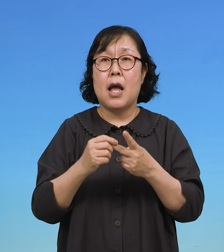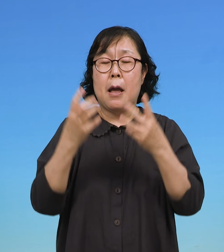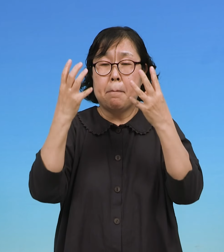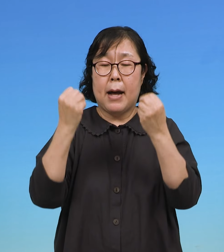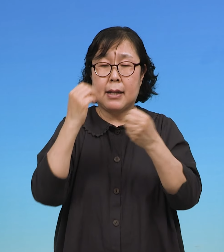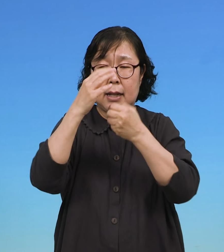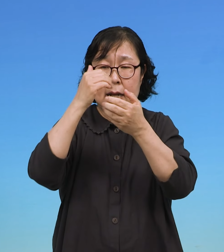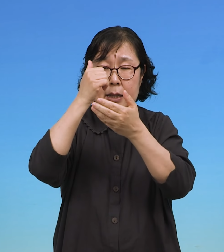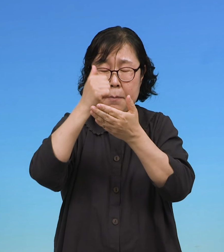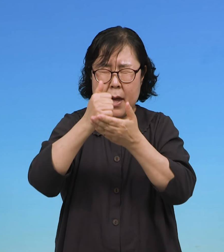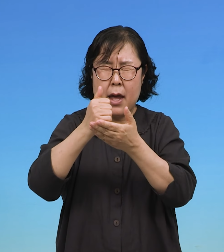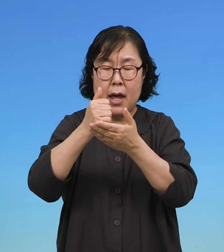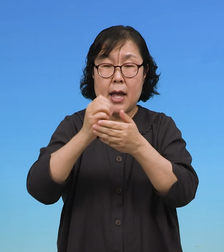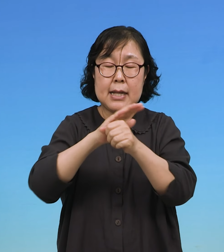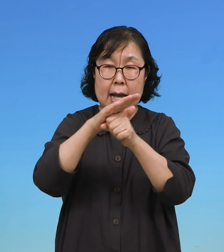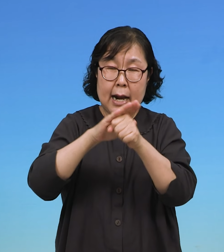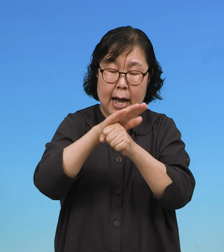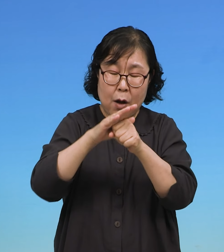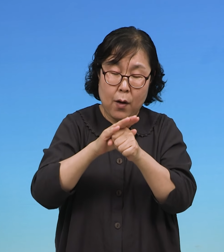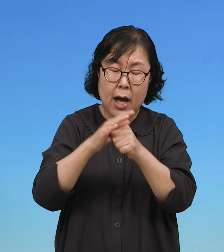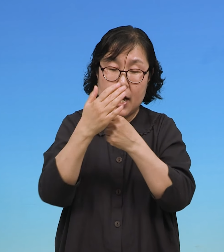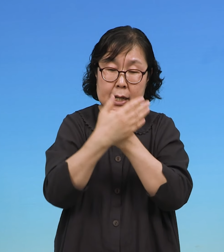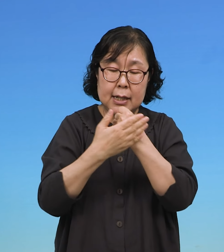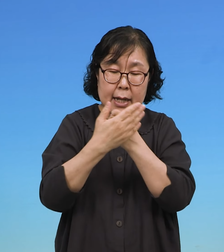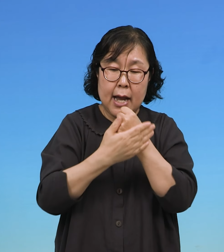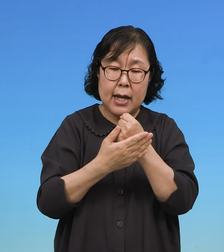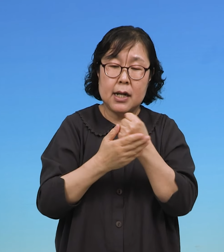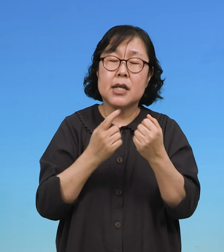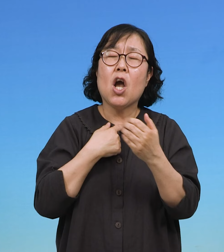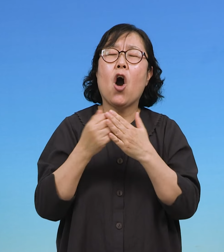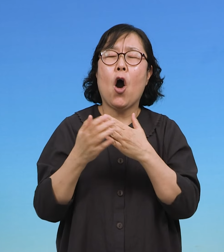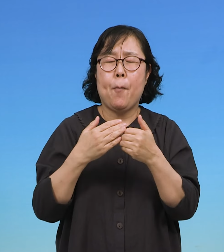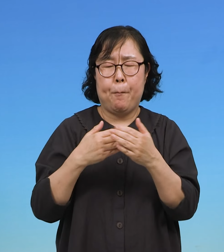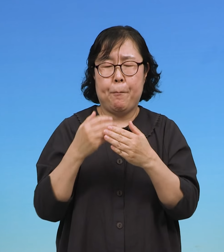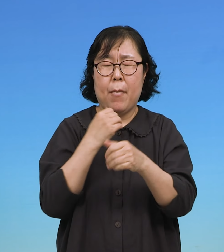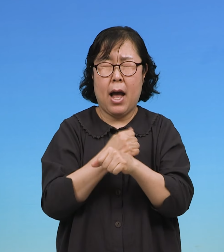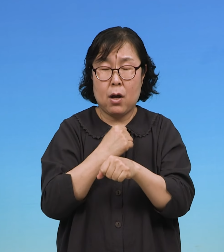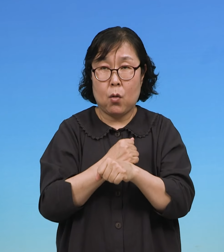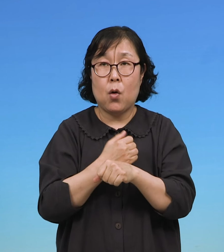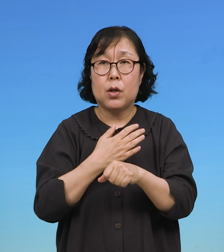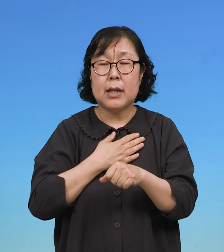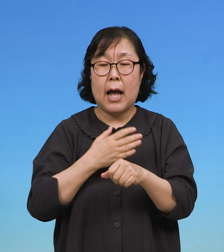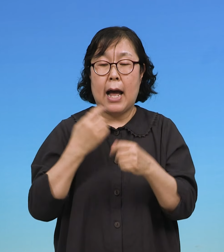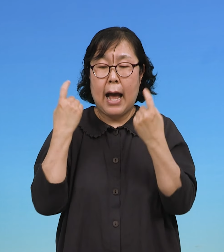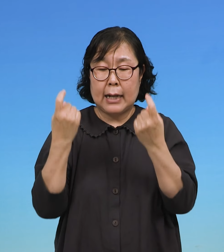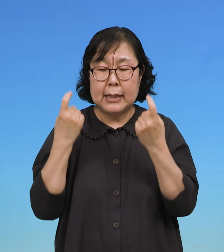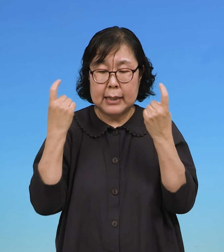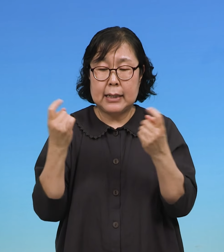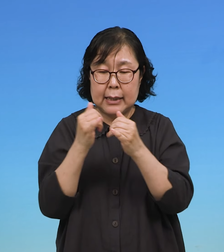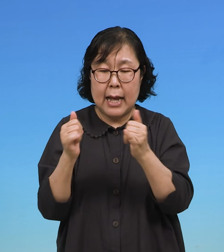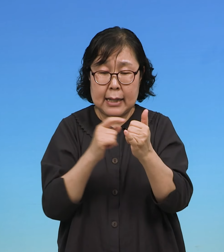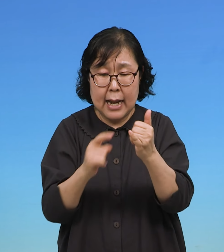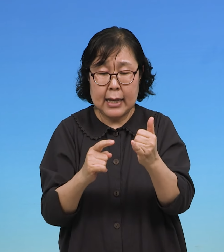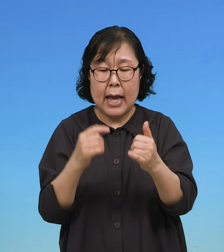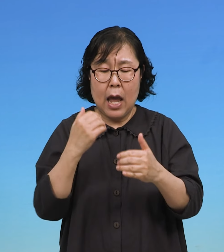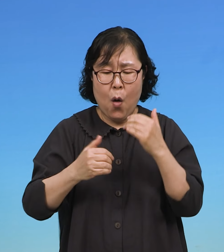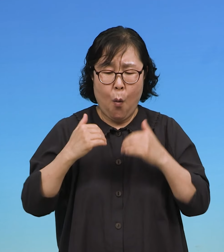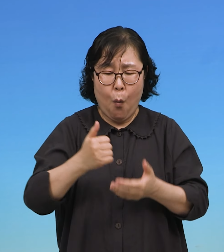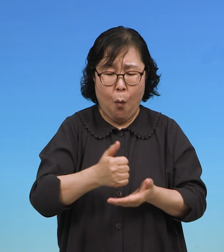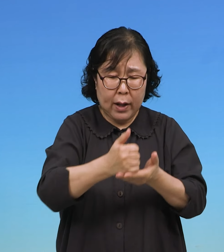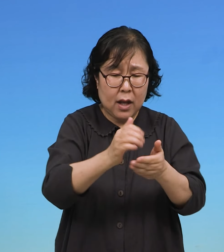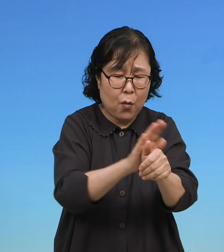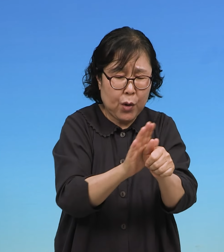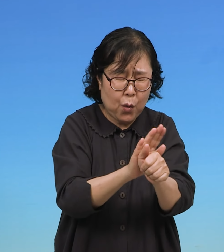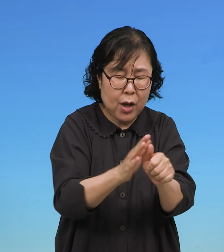하나님, 많은 하나님의 호의와 하나님의 은혜와 사랑을 누리게 해주시고, 그래서 나그네에게